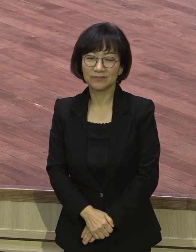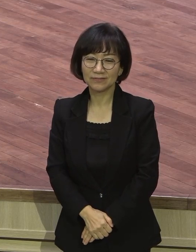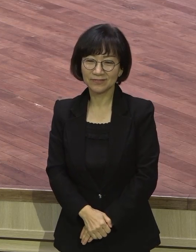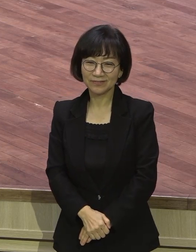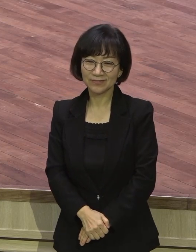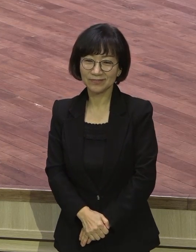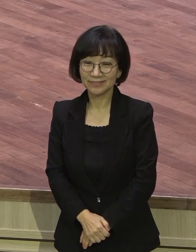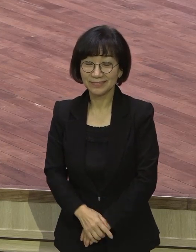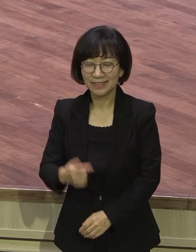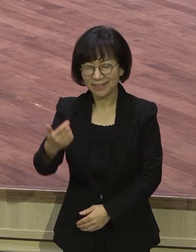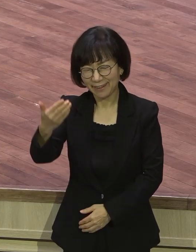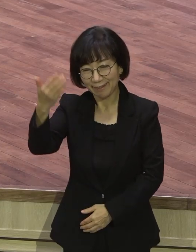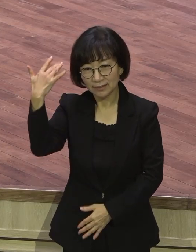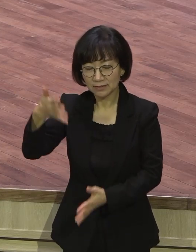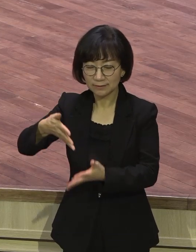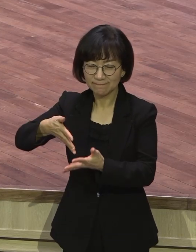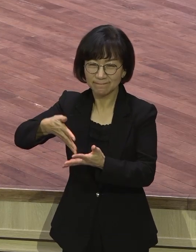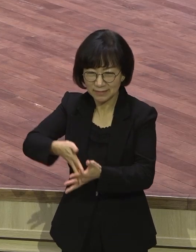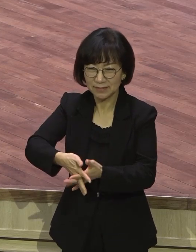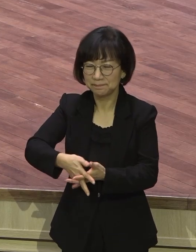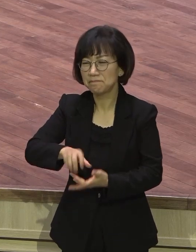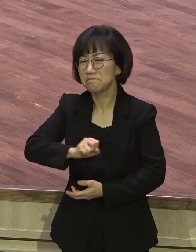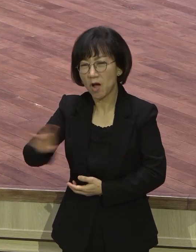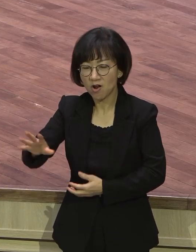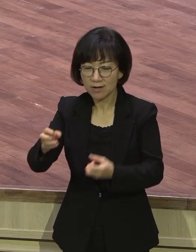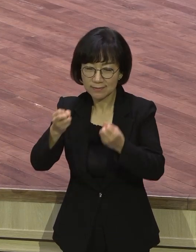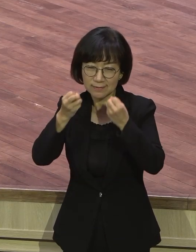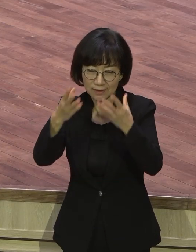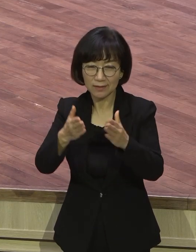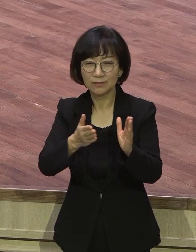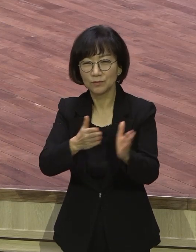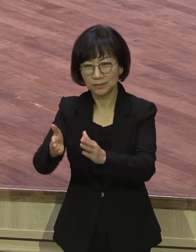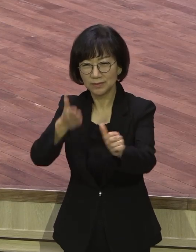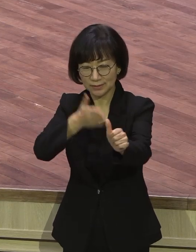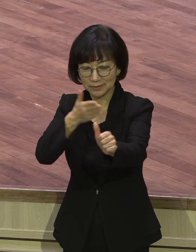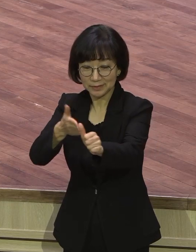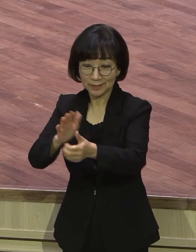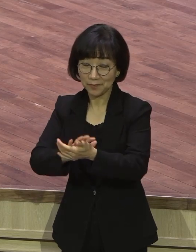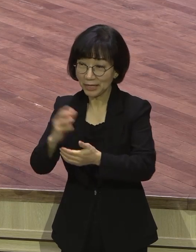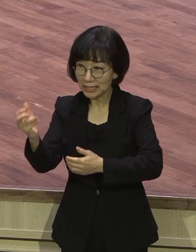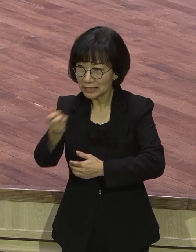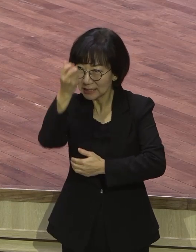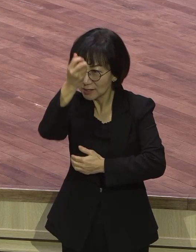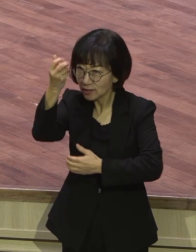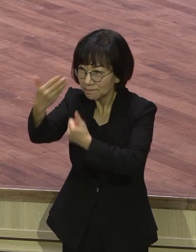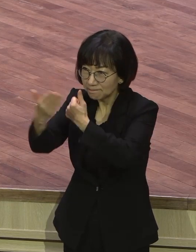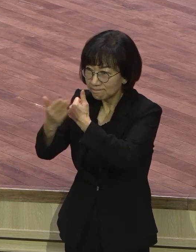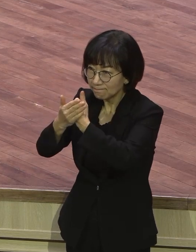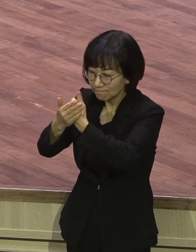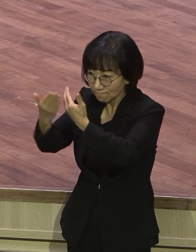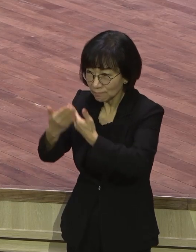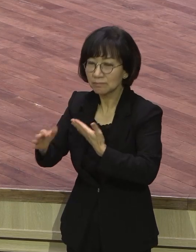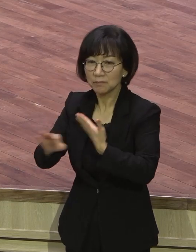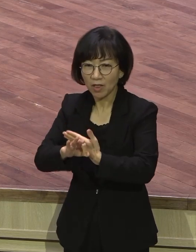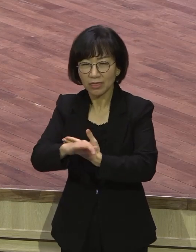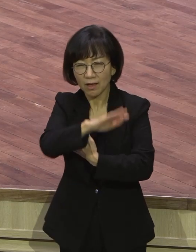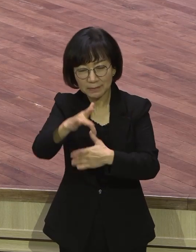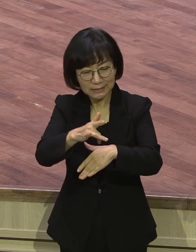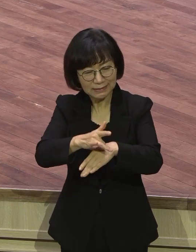옛틀을 벗고 새틀을 갖추라. 어려운 말 아닙니다. 성령 역사하면 여러분 무슨 병이든지 무슨